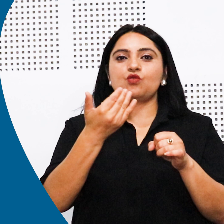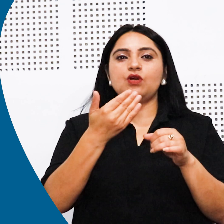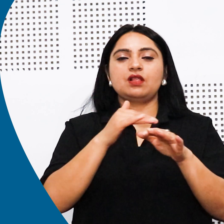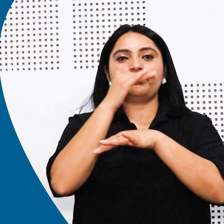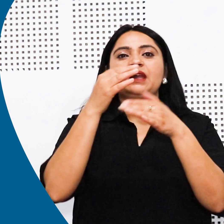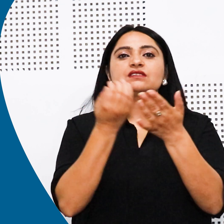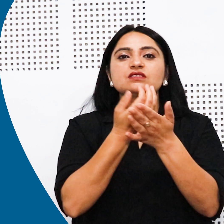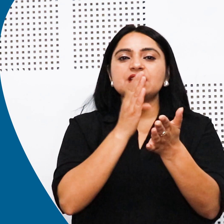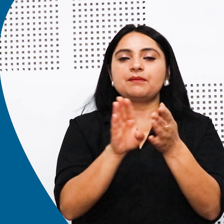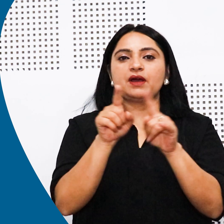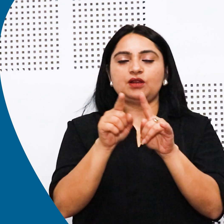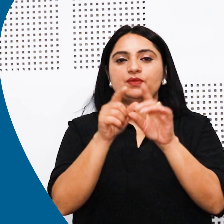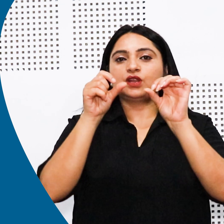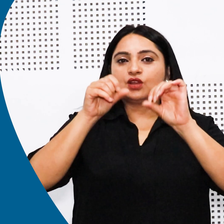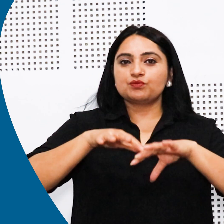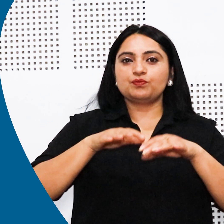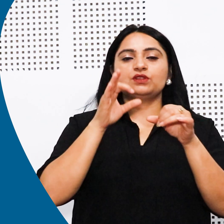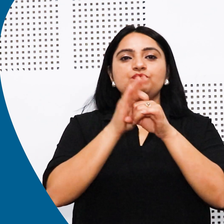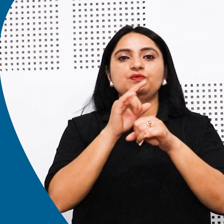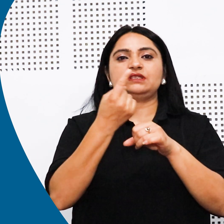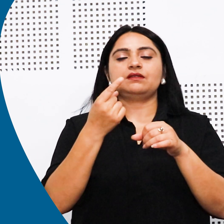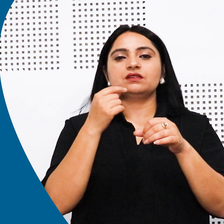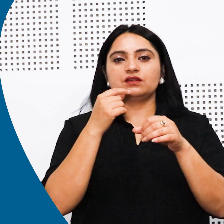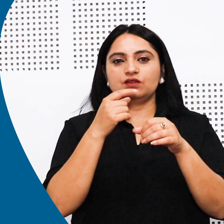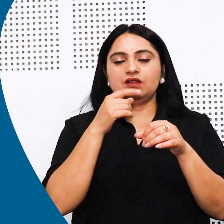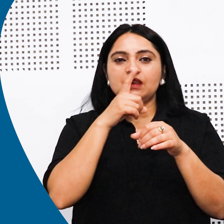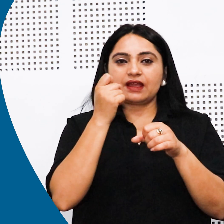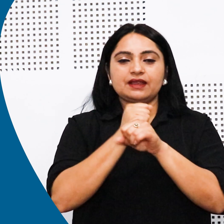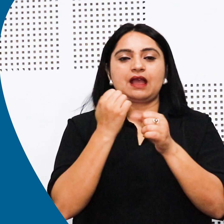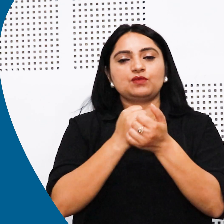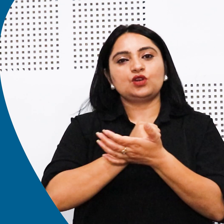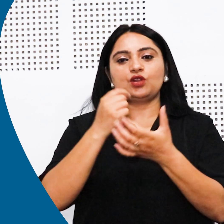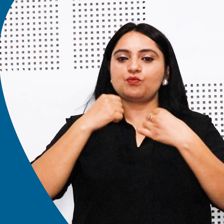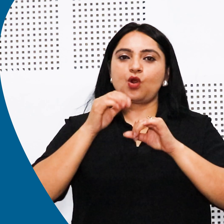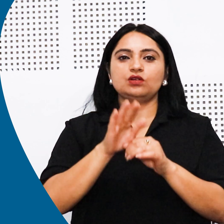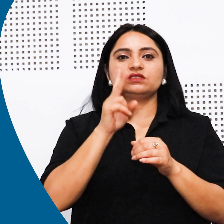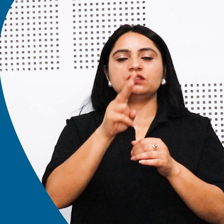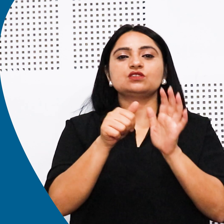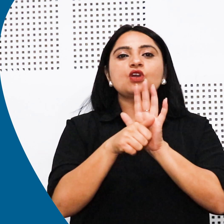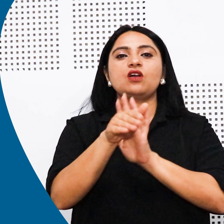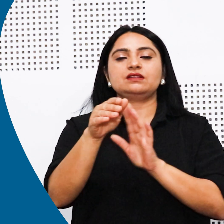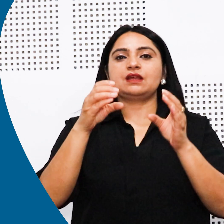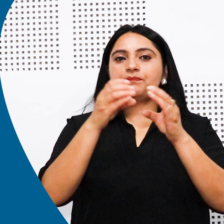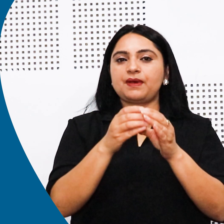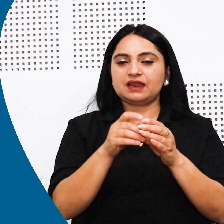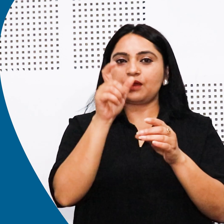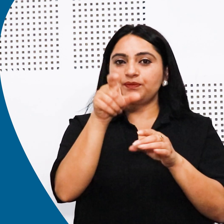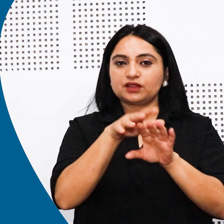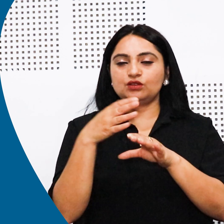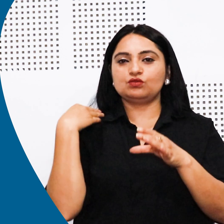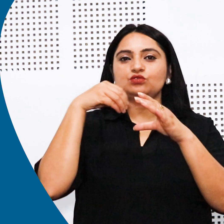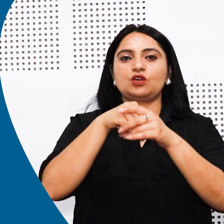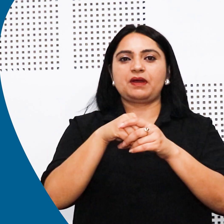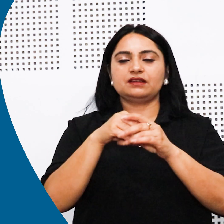संस्था मार्फत पनि विपद व्यवस्थापनका लागि काम गर्ने अभ्यास छ। यसरी अघि बढ्दा पालिकावासीको पनि